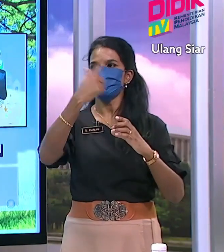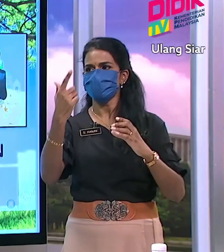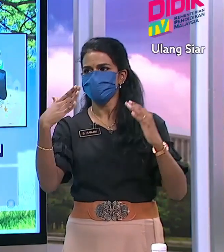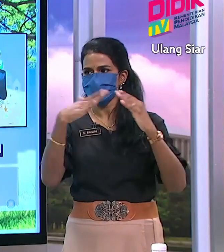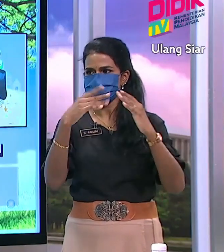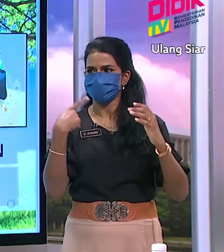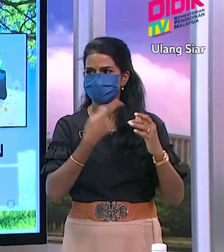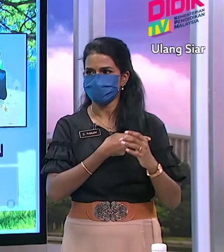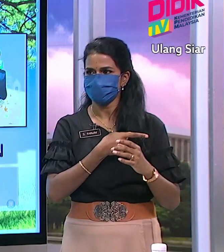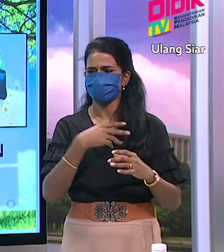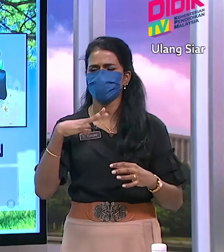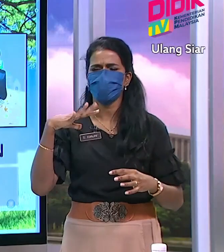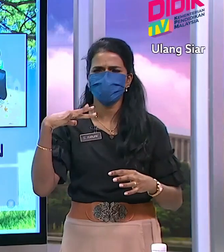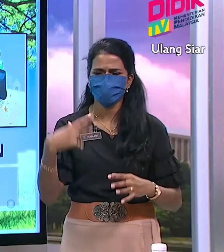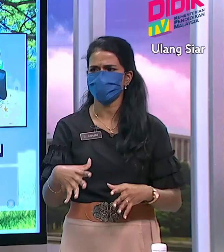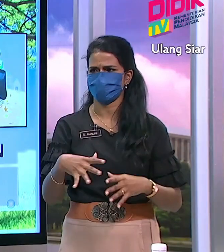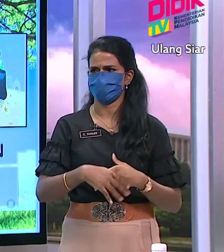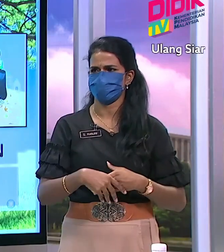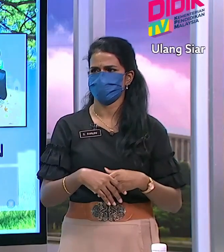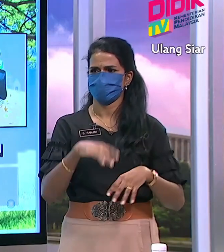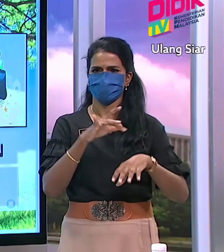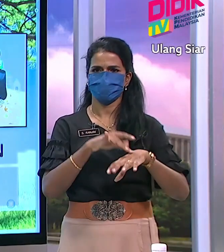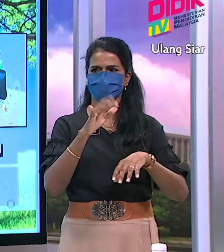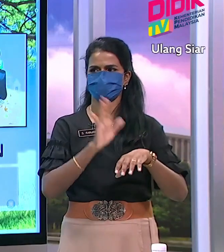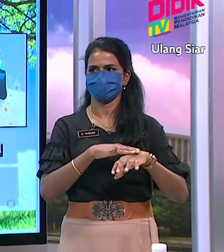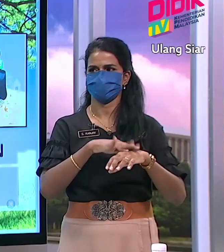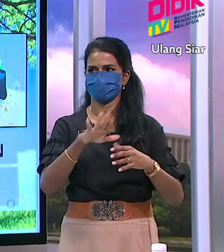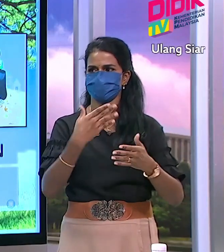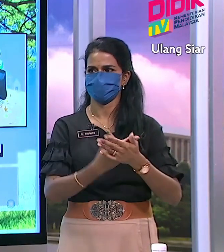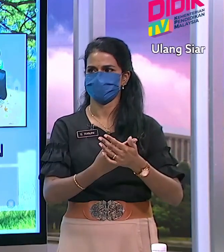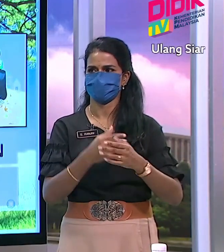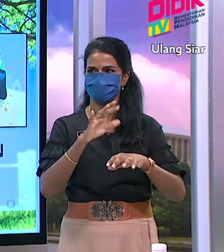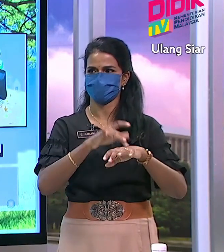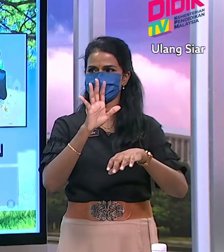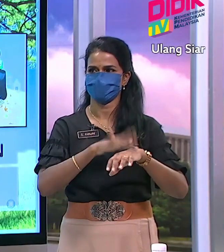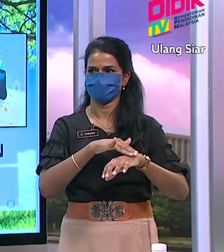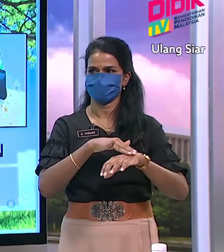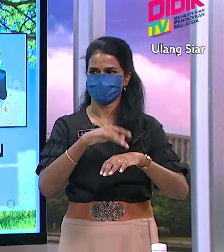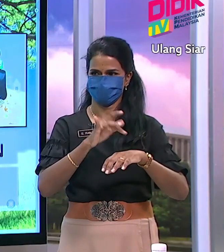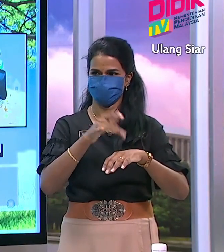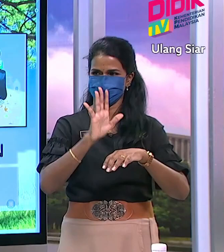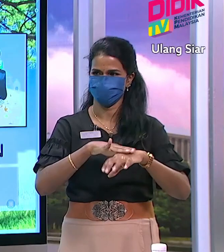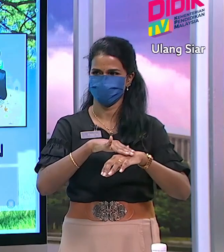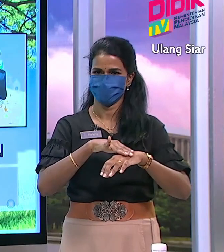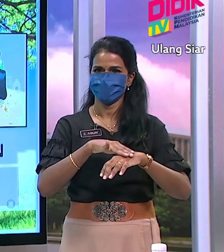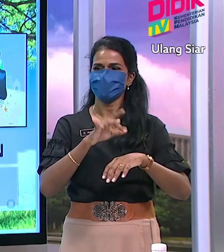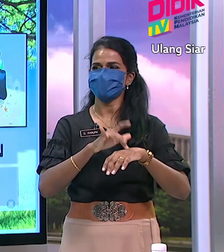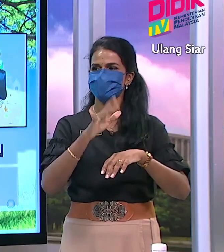luar rumah kita kotor. Sampai apa tu? Apa tu cikgu?